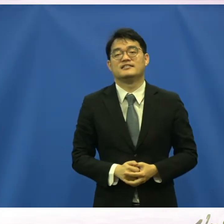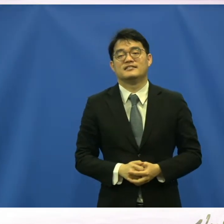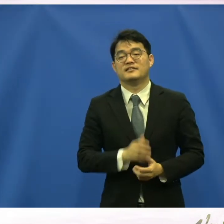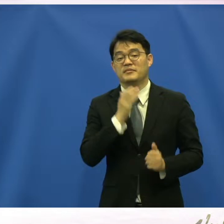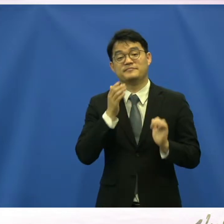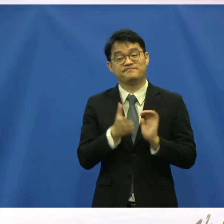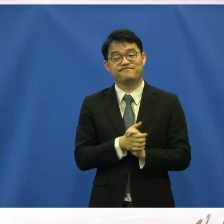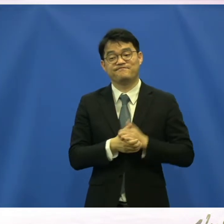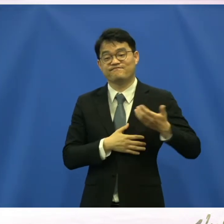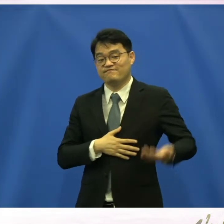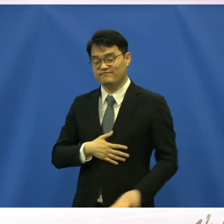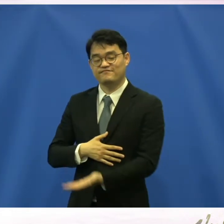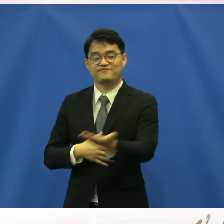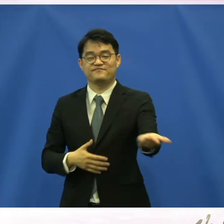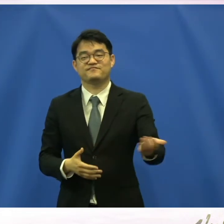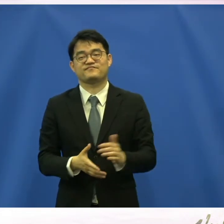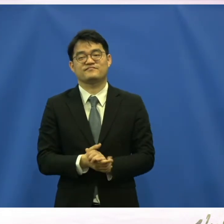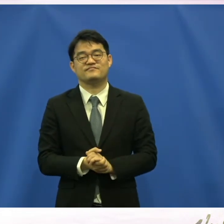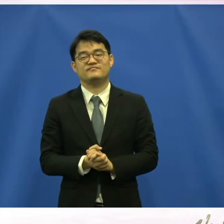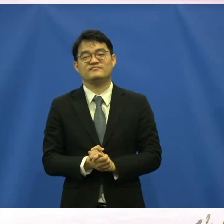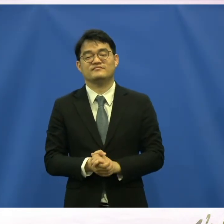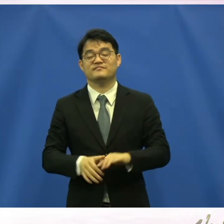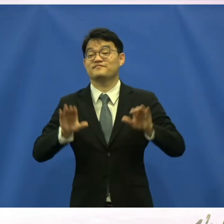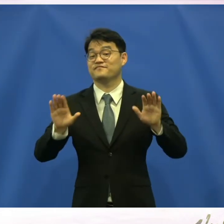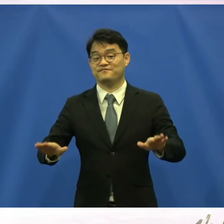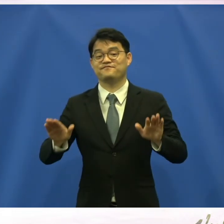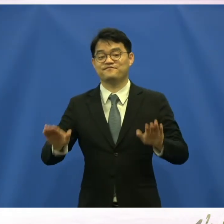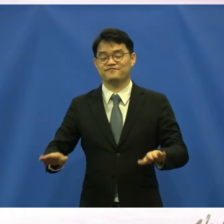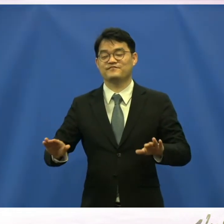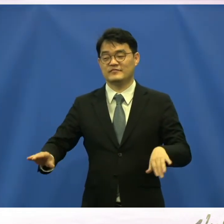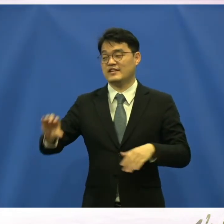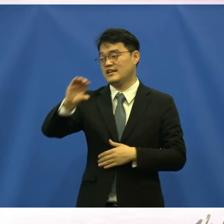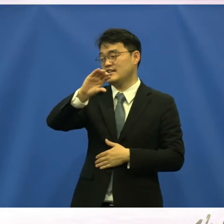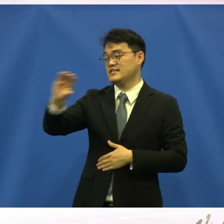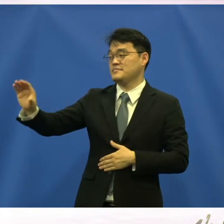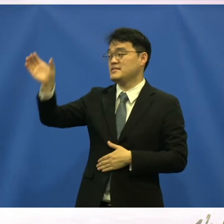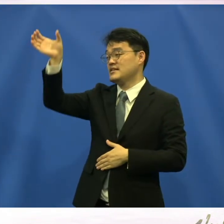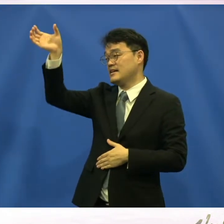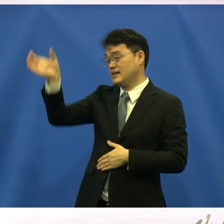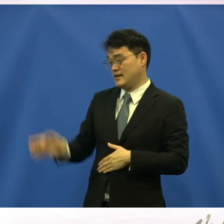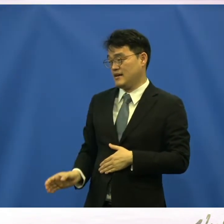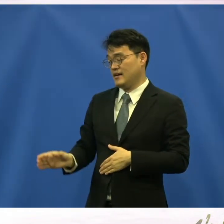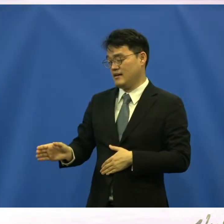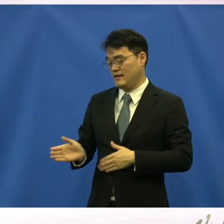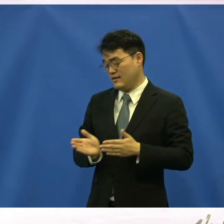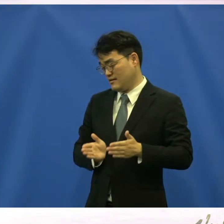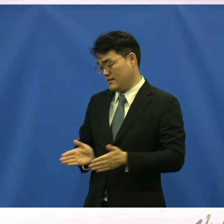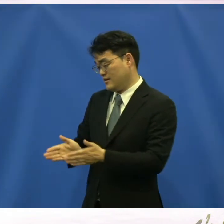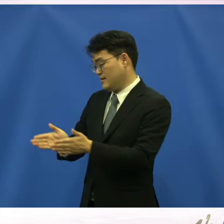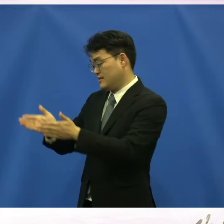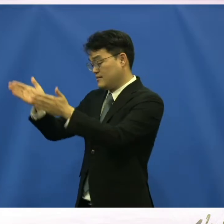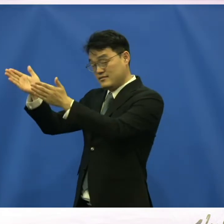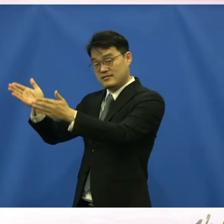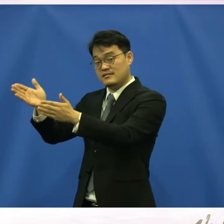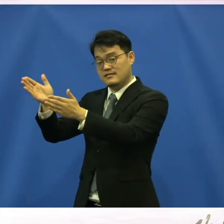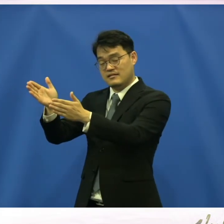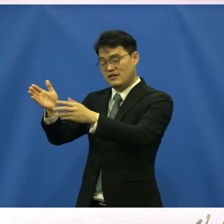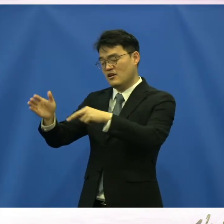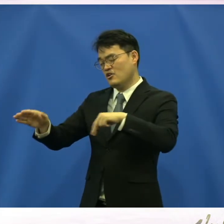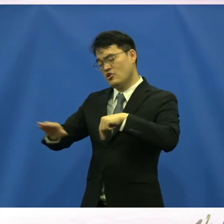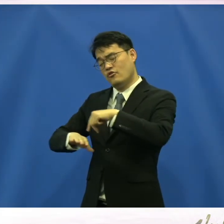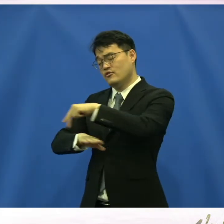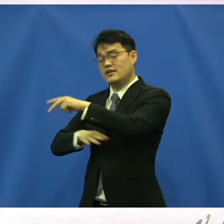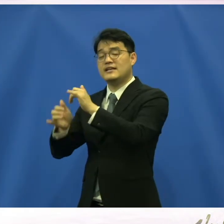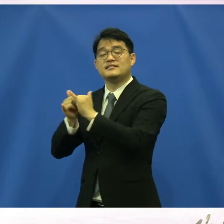성도 여러분, 이 오늘 십자가의 이 돌을 쌓는 분들은 실패할